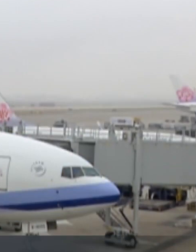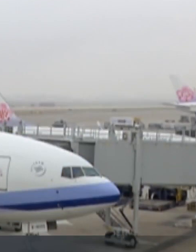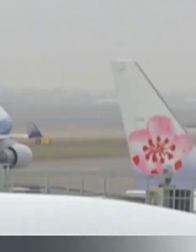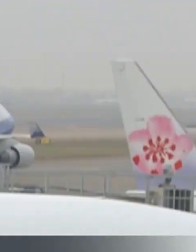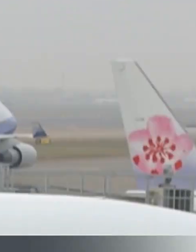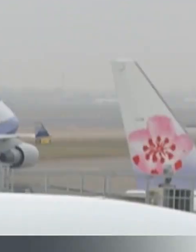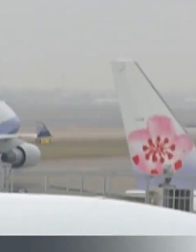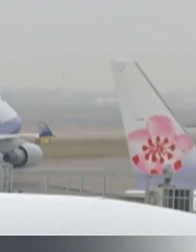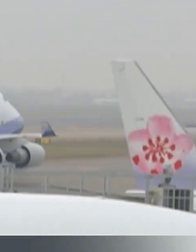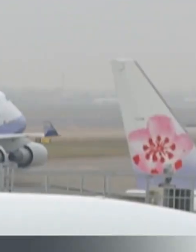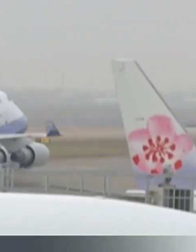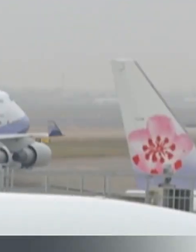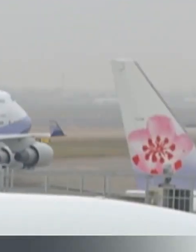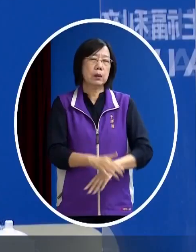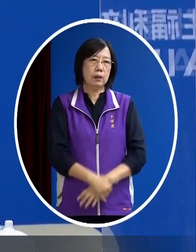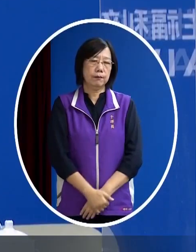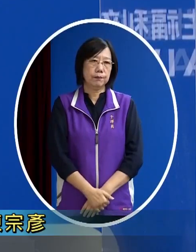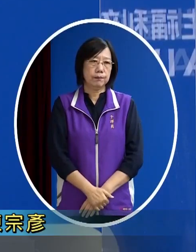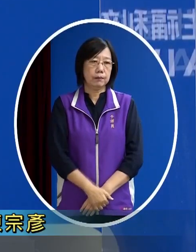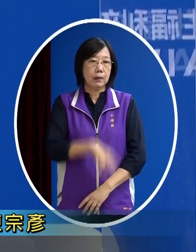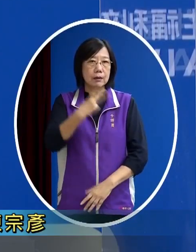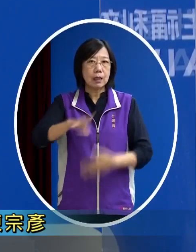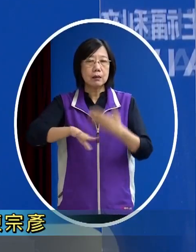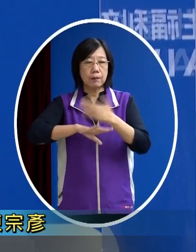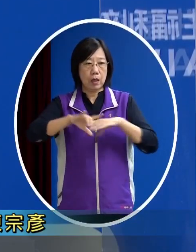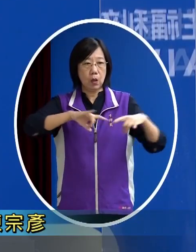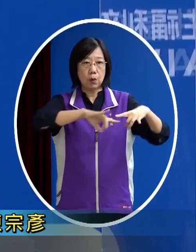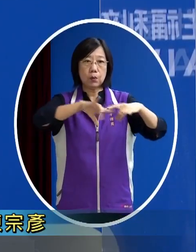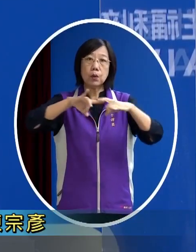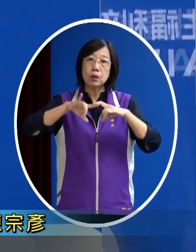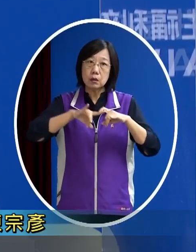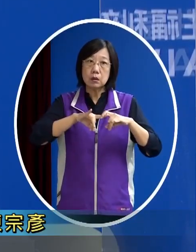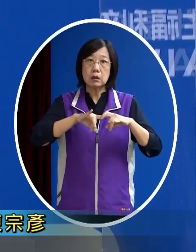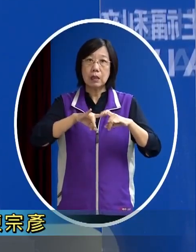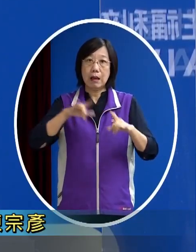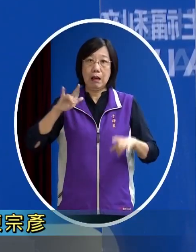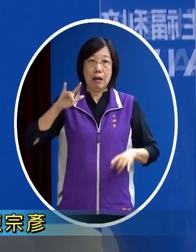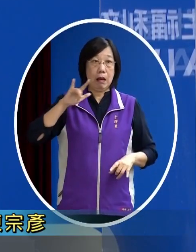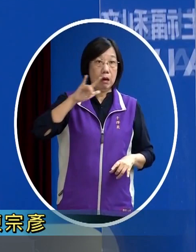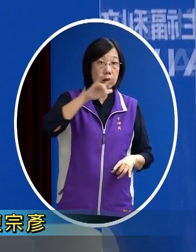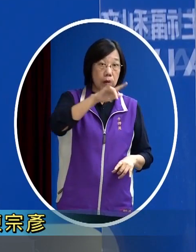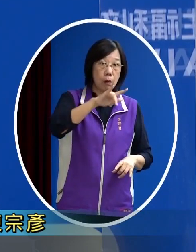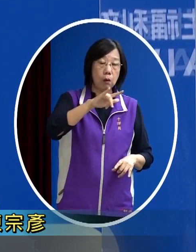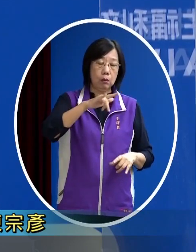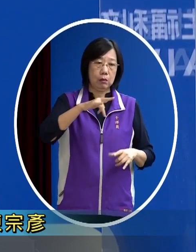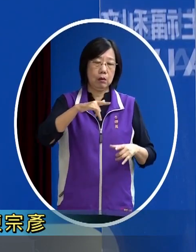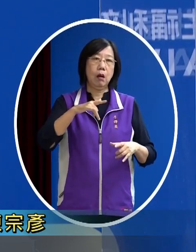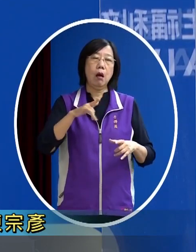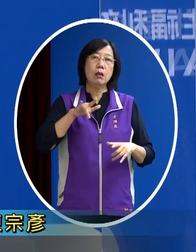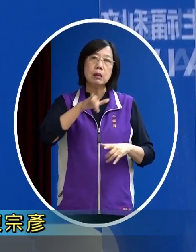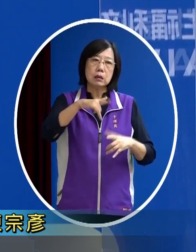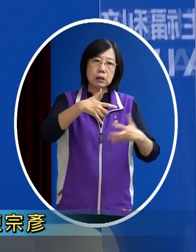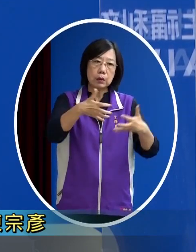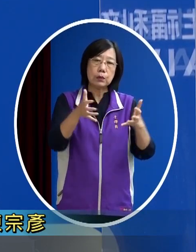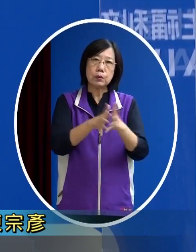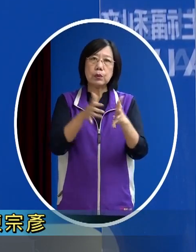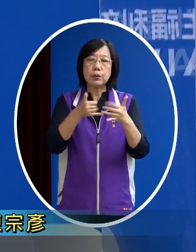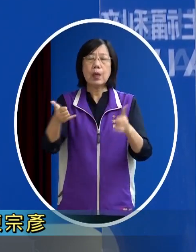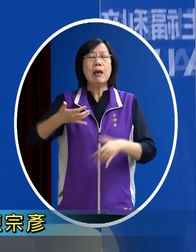特饭店继续负责。 国籍航空的机组员入境之后，过去他们都还会是去到